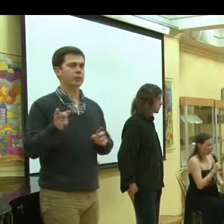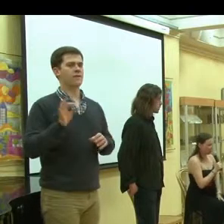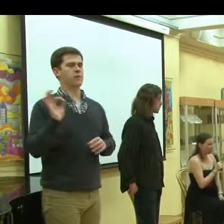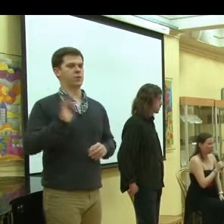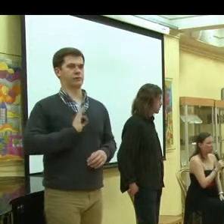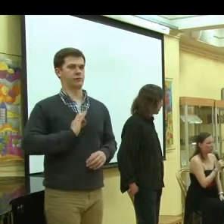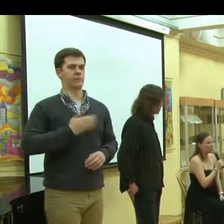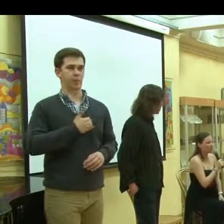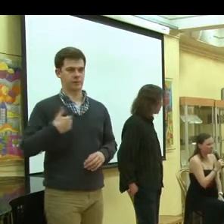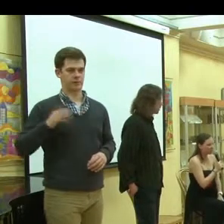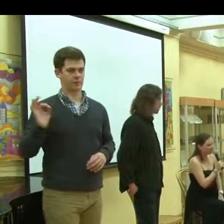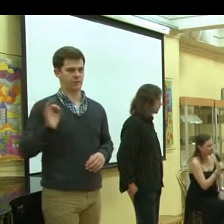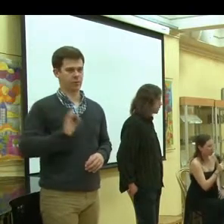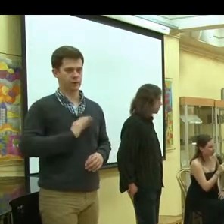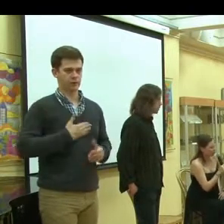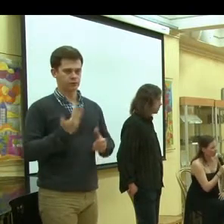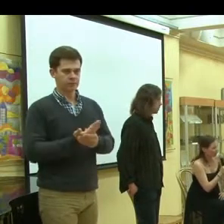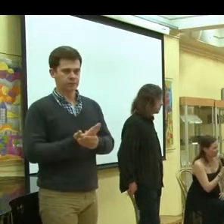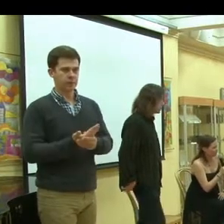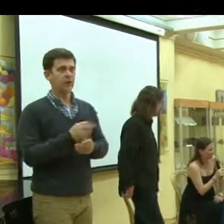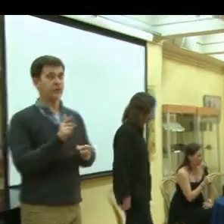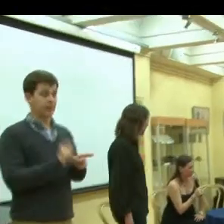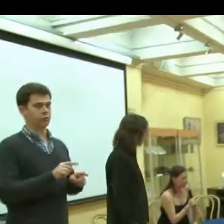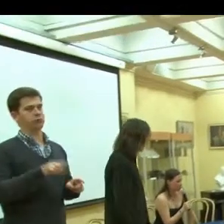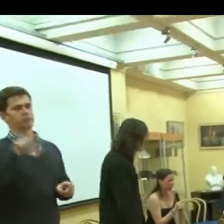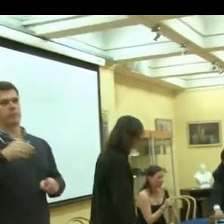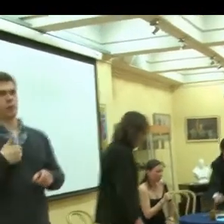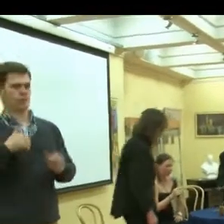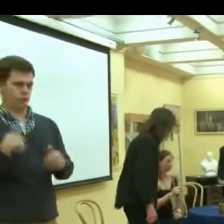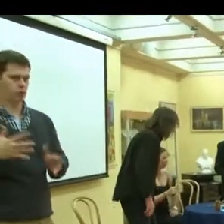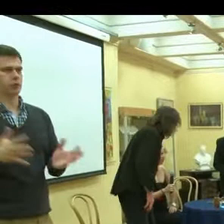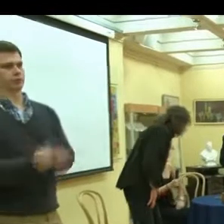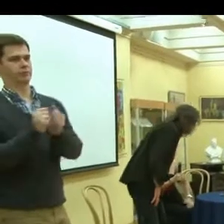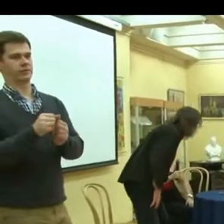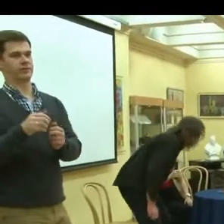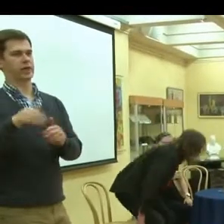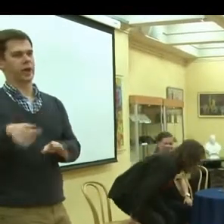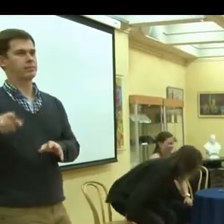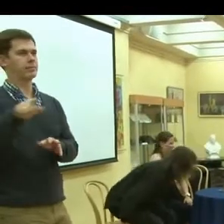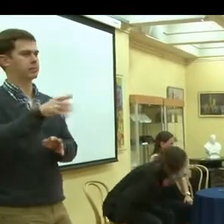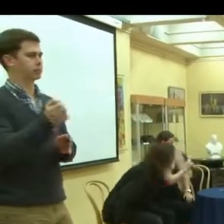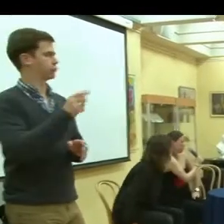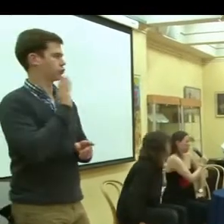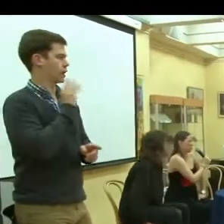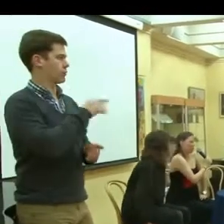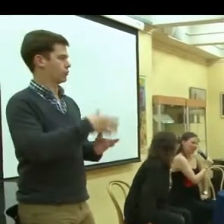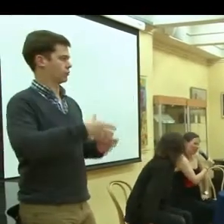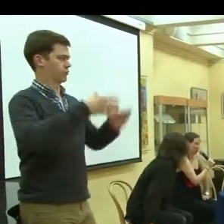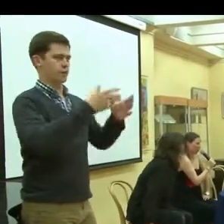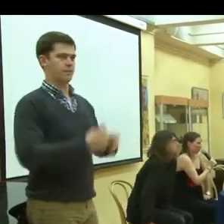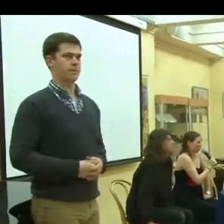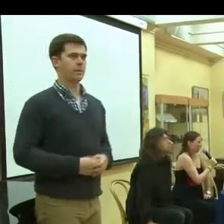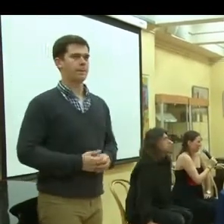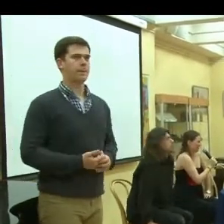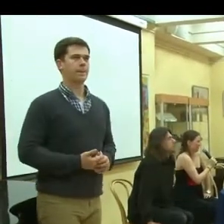właśnie tej rodziny polskiej. W Polsce również je wypije. I por último, vamos a pasar este. Jeszcze